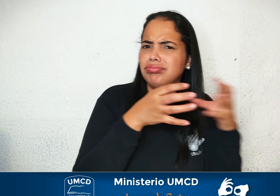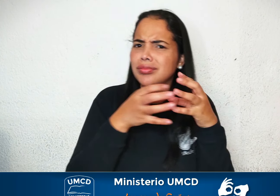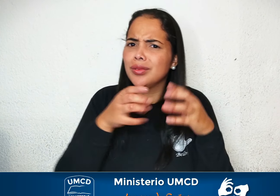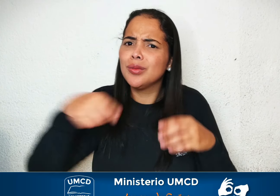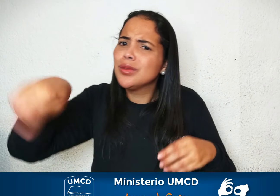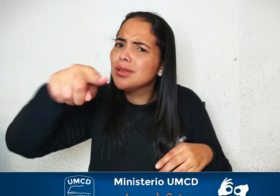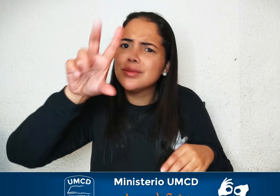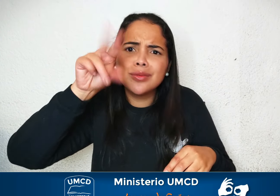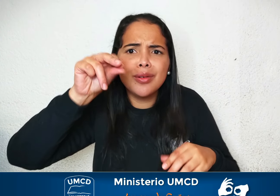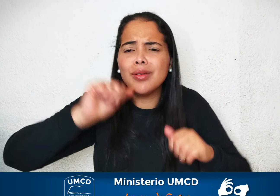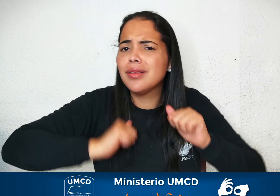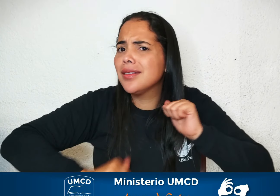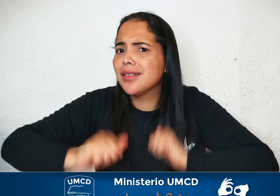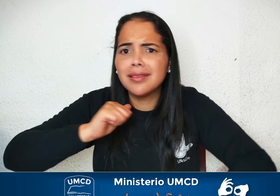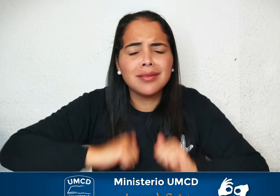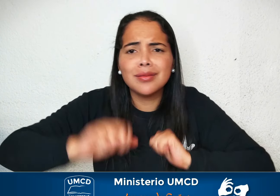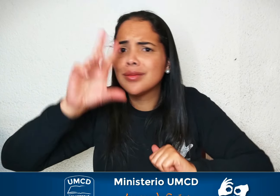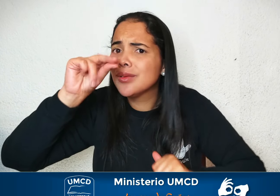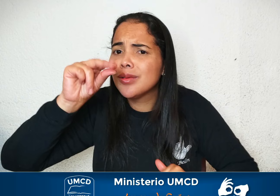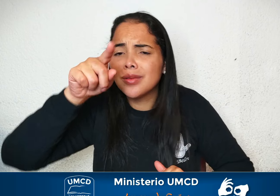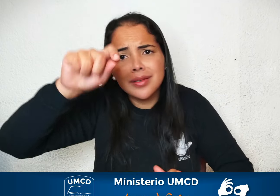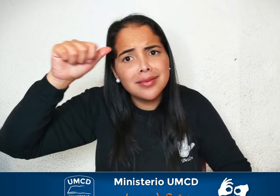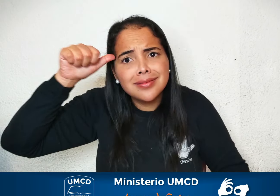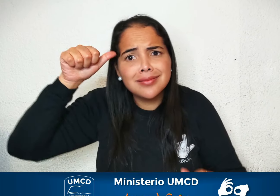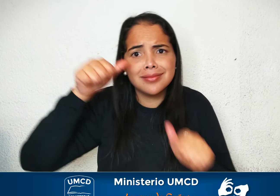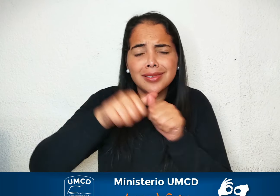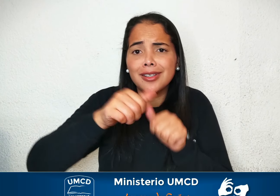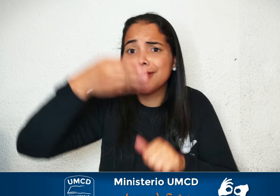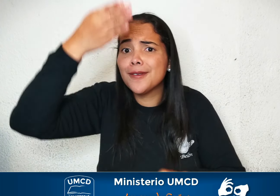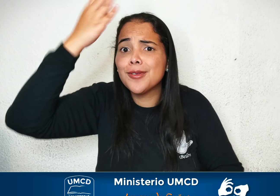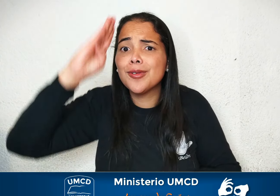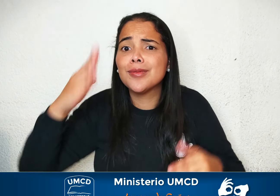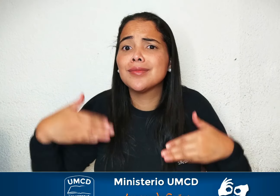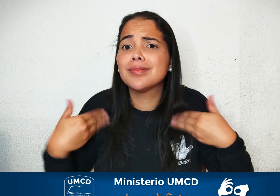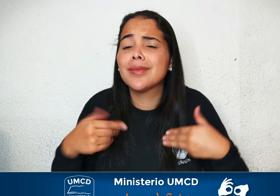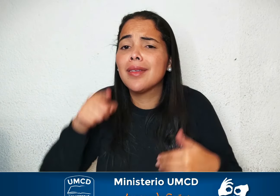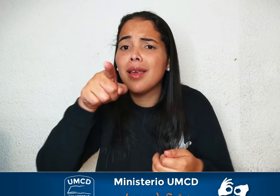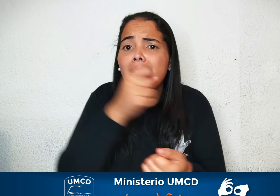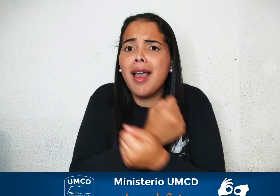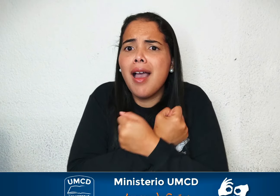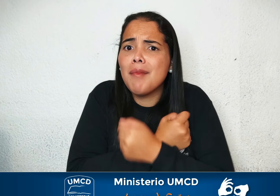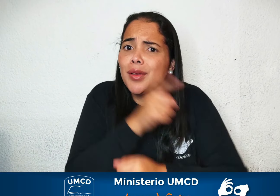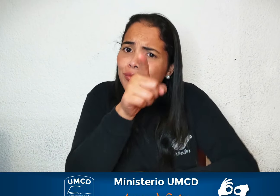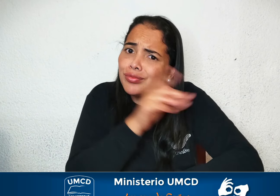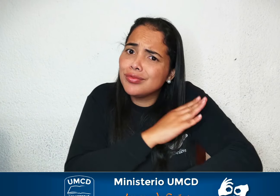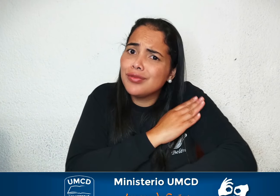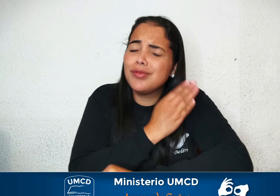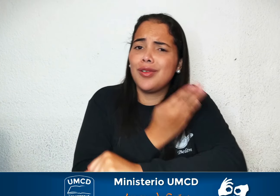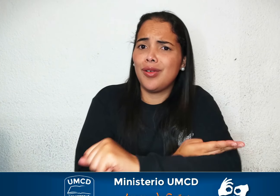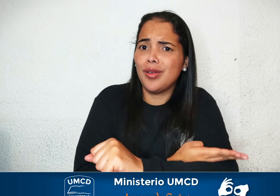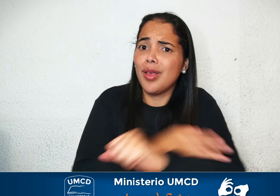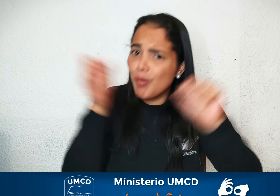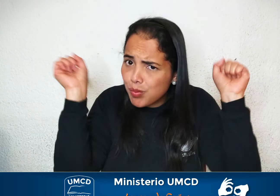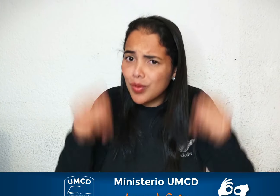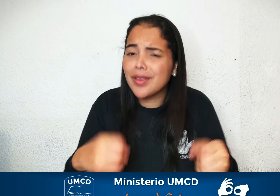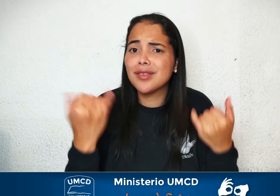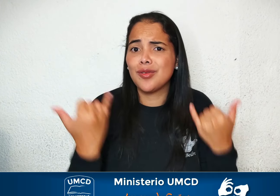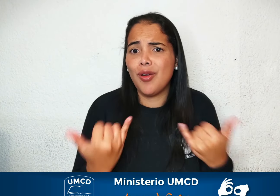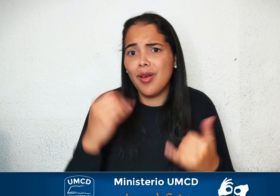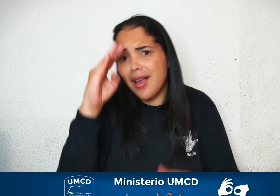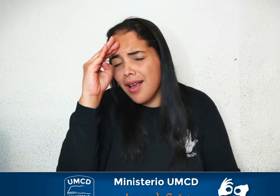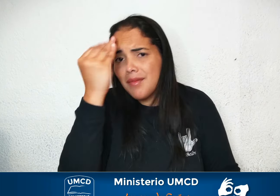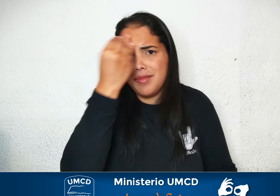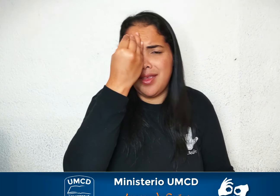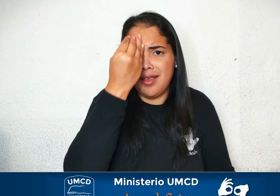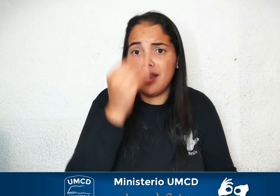dicen, no os entristezcáis. Recuerden que el gozo del Señor es vuestra fortaleza. En otras palabras,